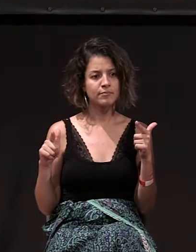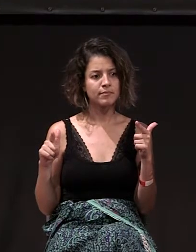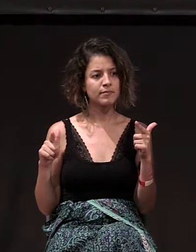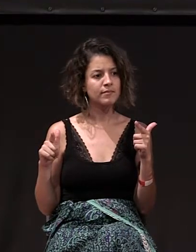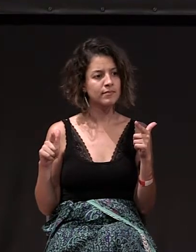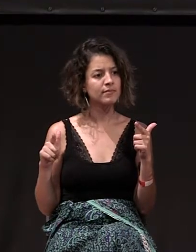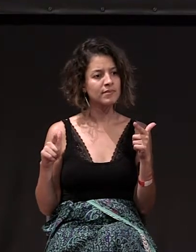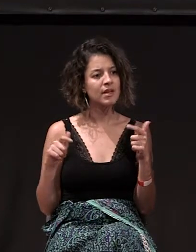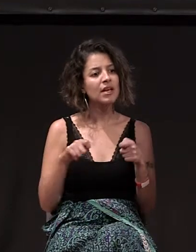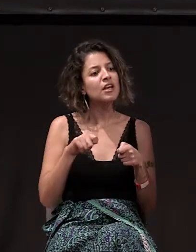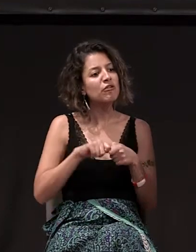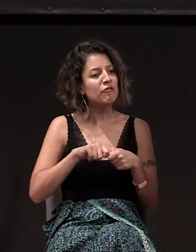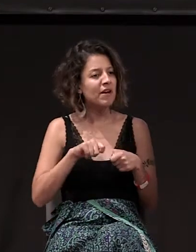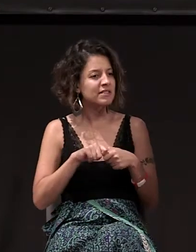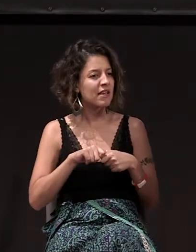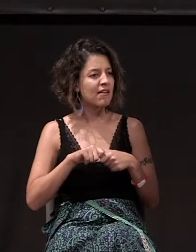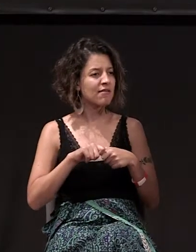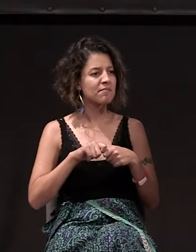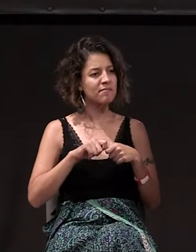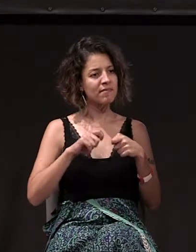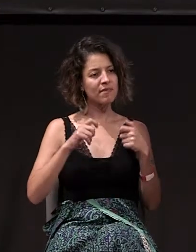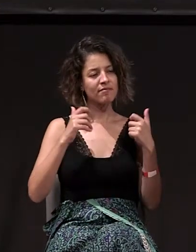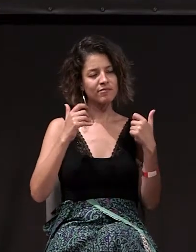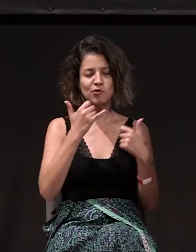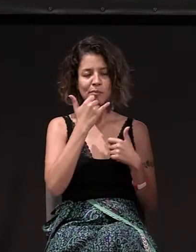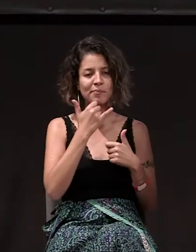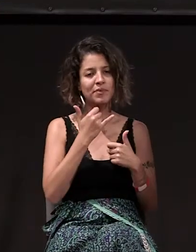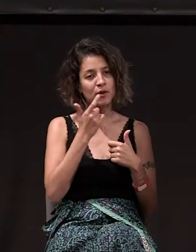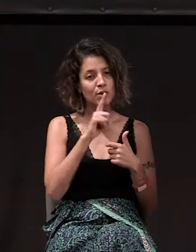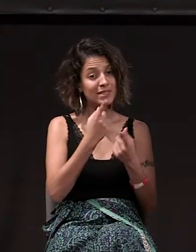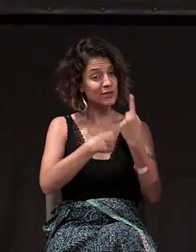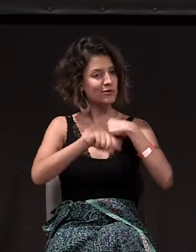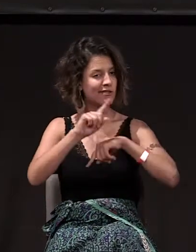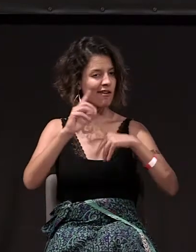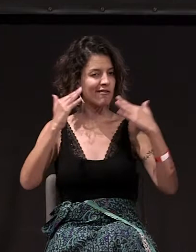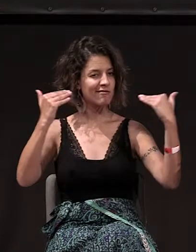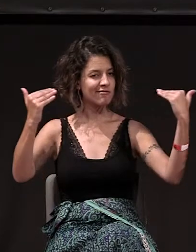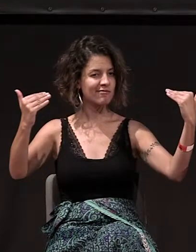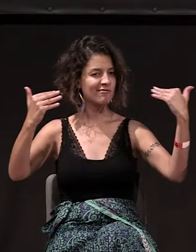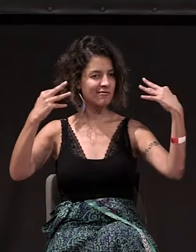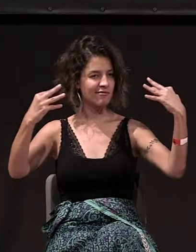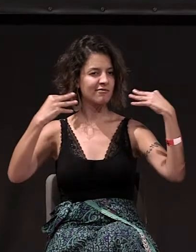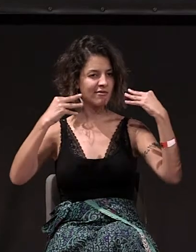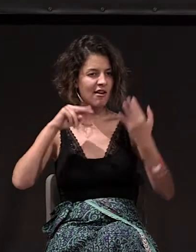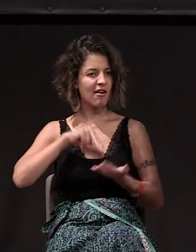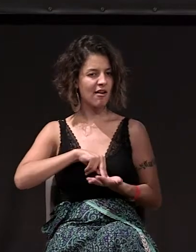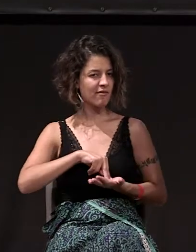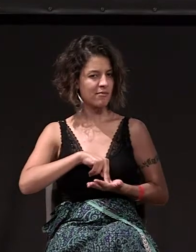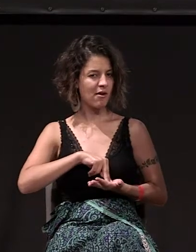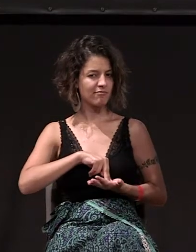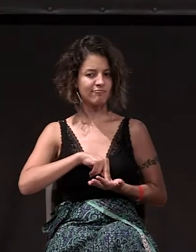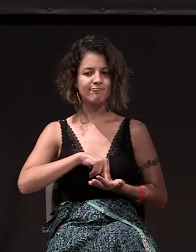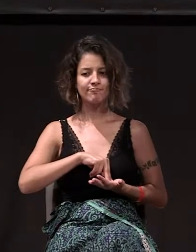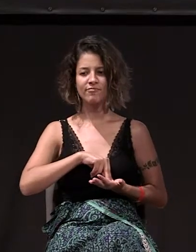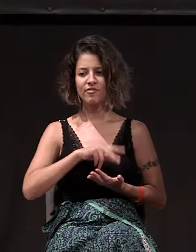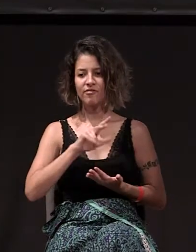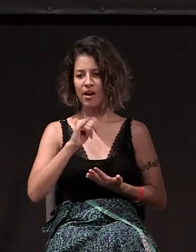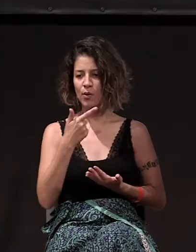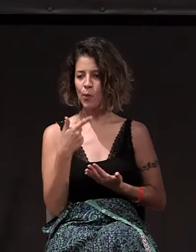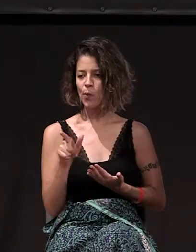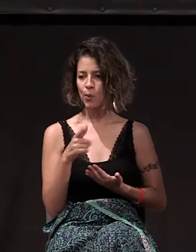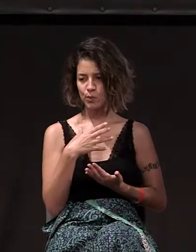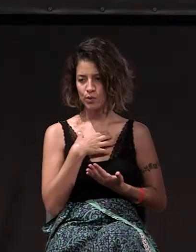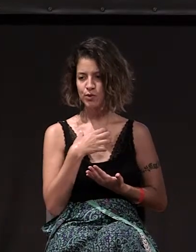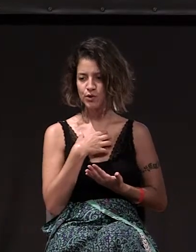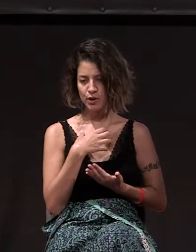fazer um sucesso, de aparecer, de se autoafirmar, ele vai se autoafirmar de uma outra maneira. E